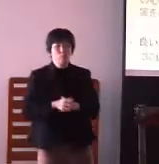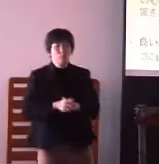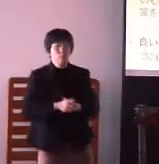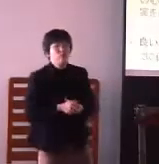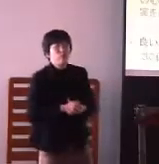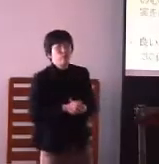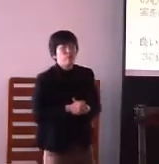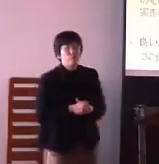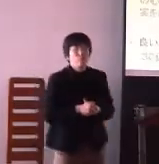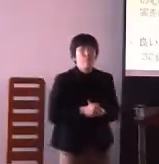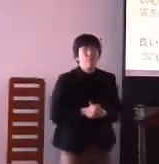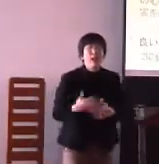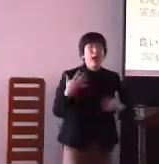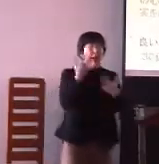は